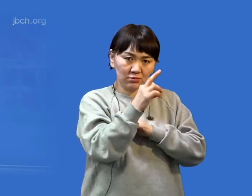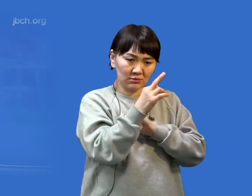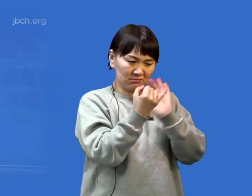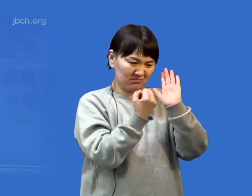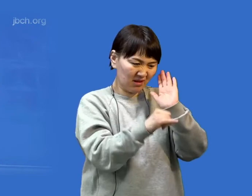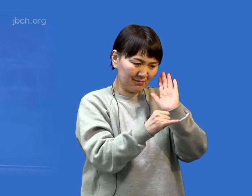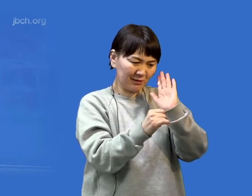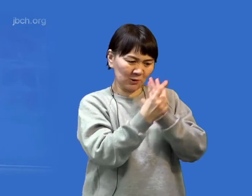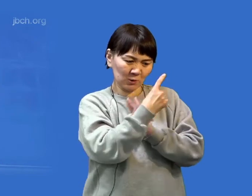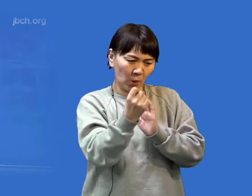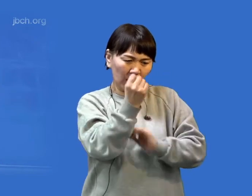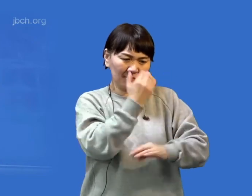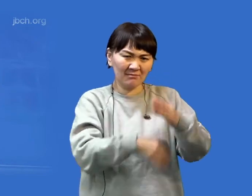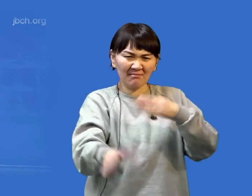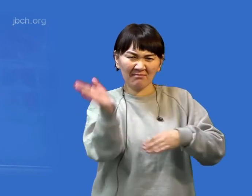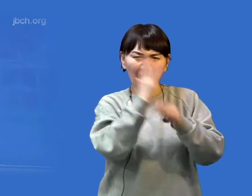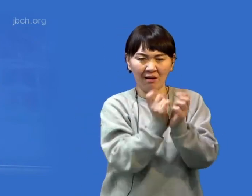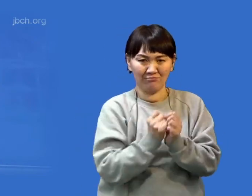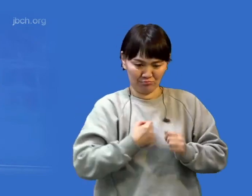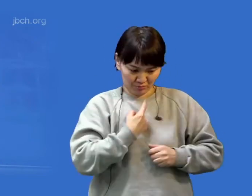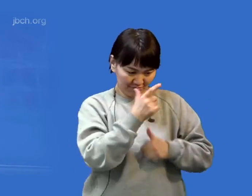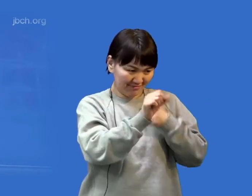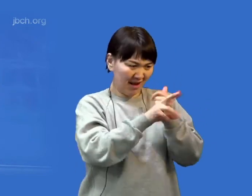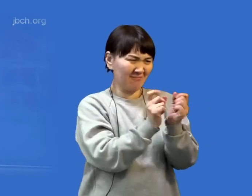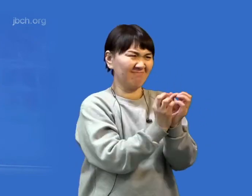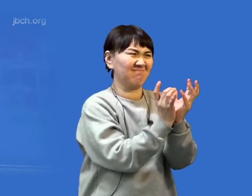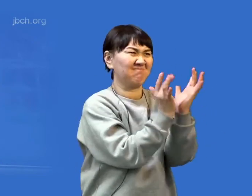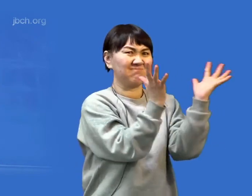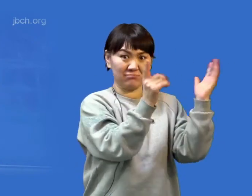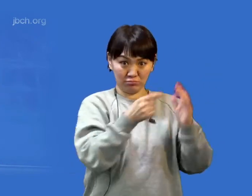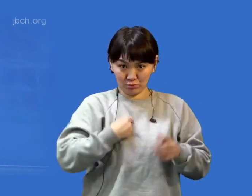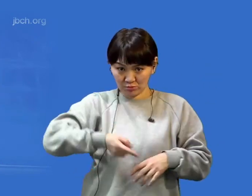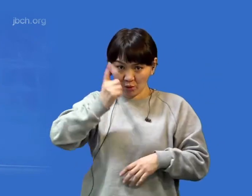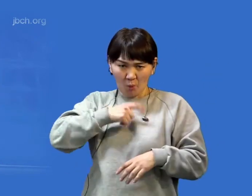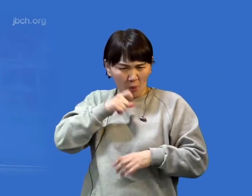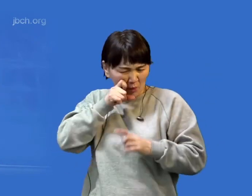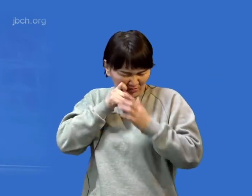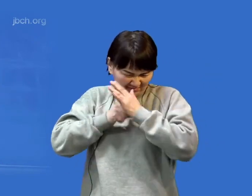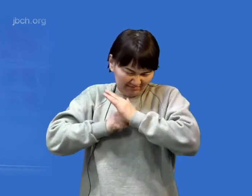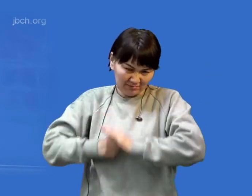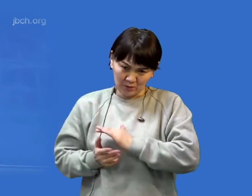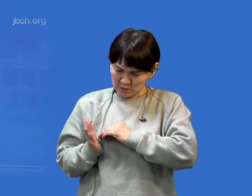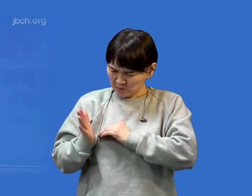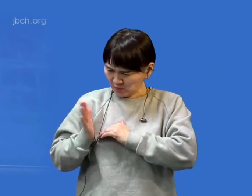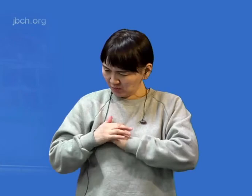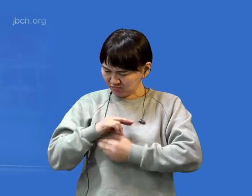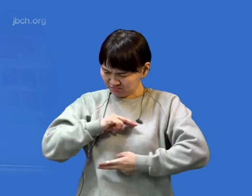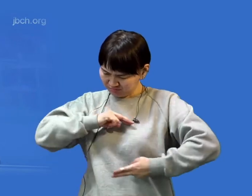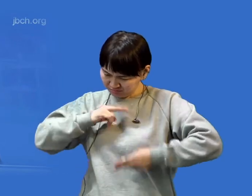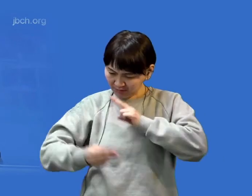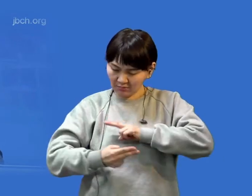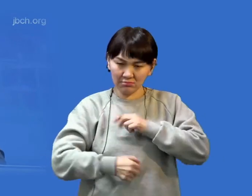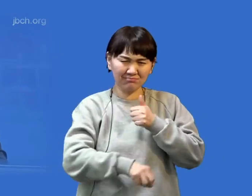байгаа үү тэ. Гэхдээ эн чинь яавал үхүүл гэсэн үг байхгүй юу? Үхүүл гэдэг чинь өөрийгөө залээсэл бол гэсэн.